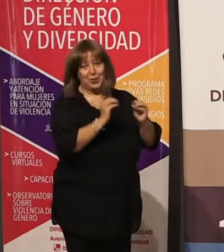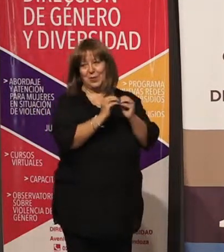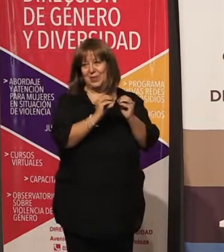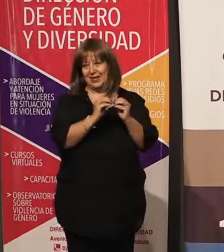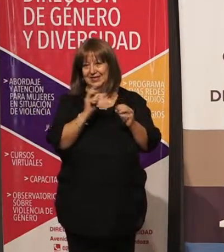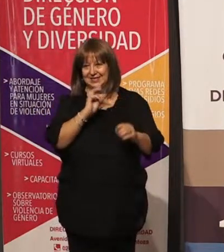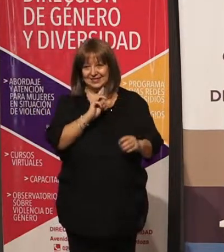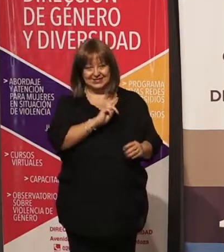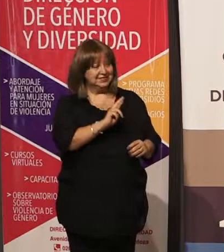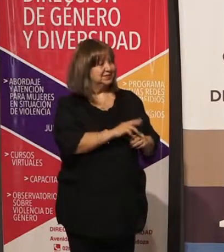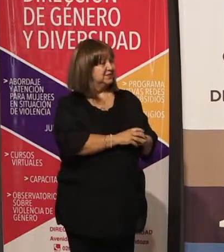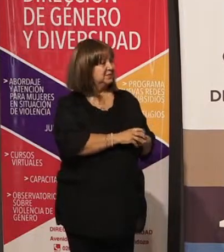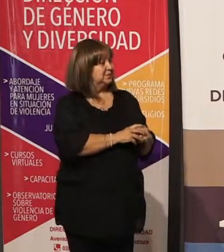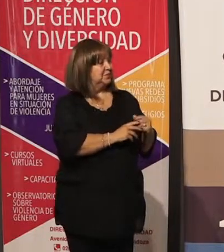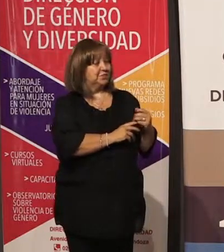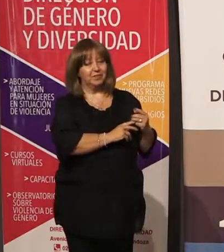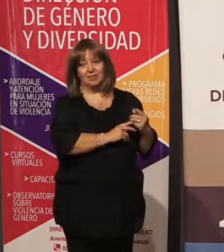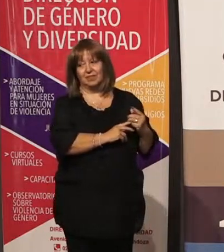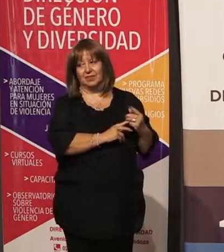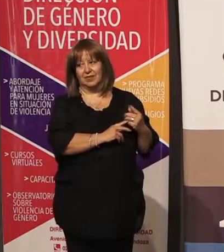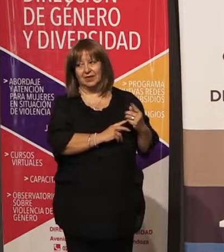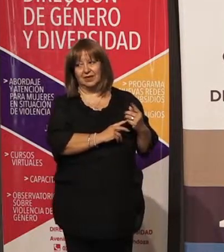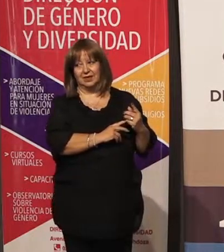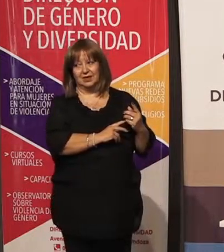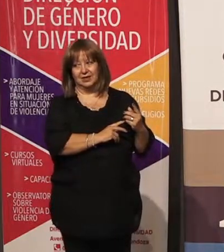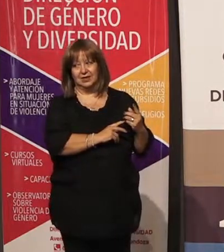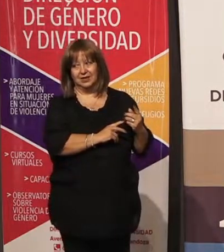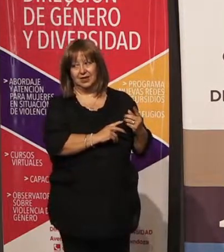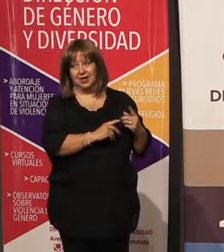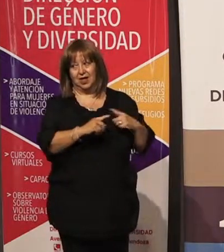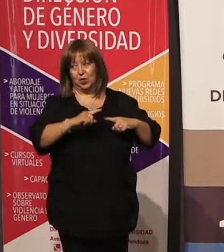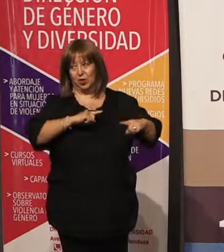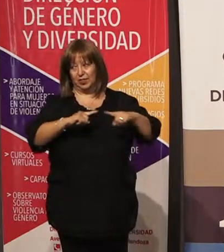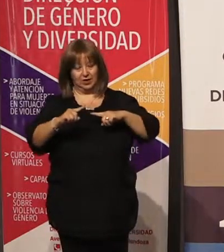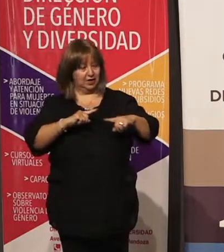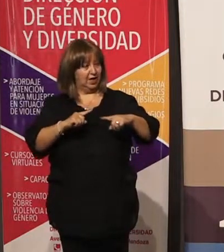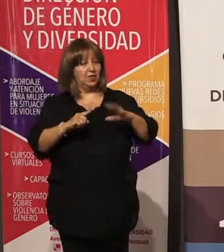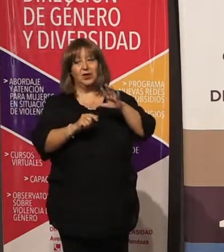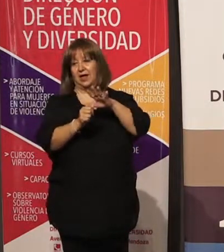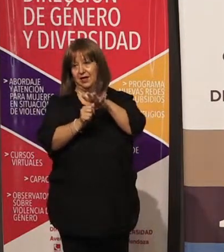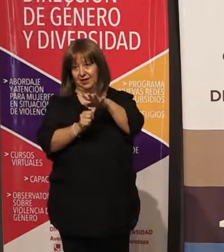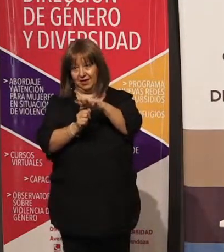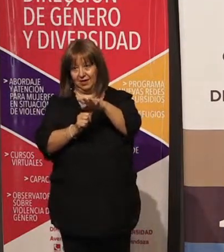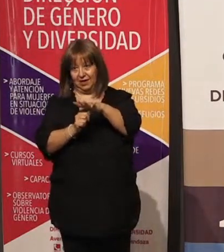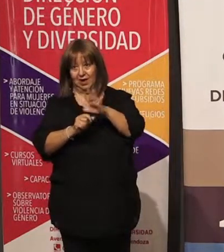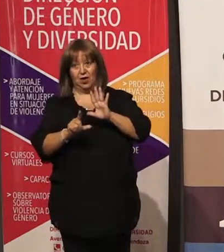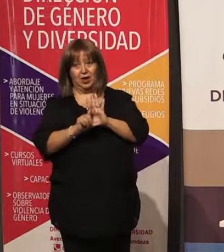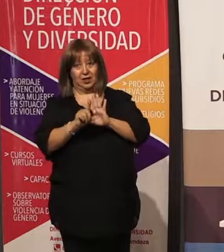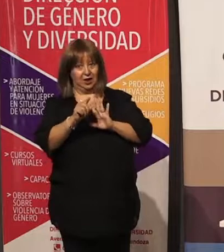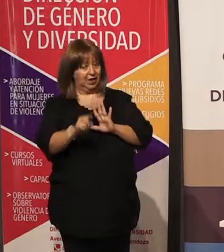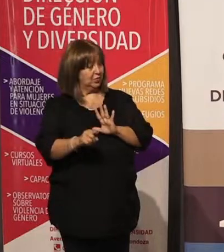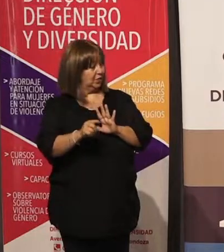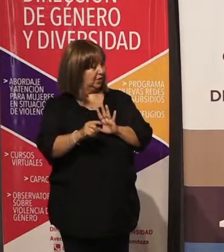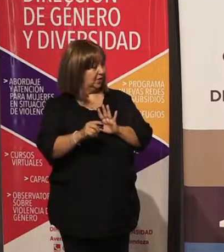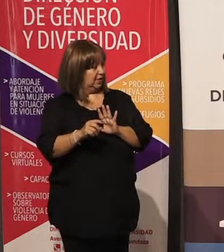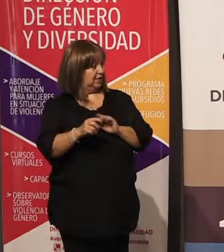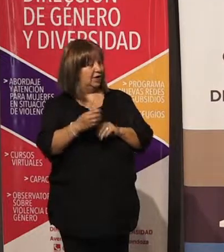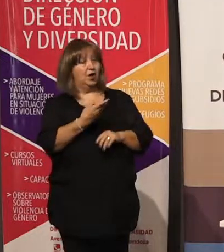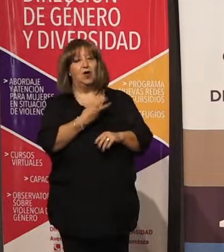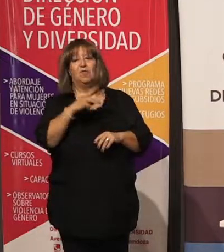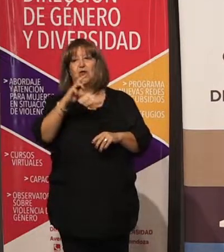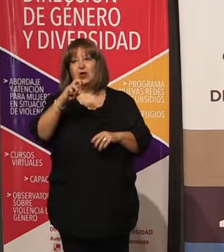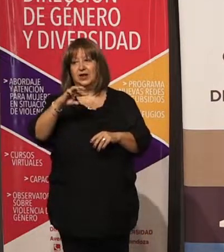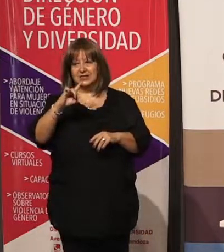compañeras. Vamos a dar la bienvenida a la coordinadora de Género y Diversidad de la Legislatura, doctora